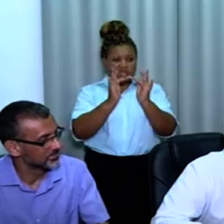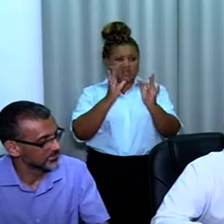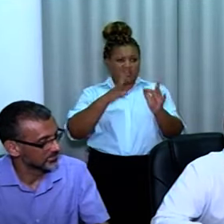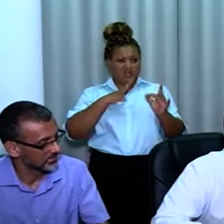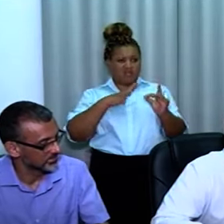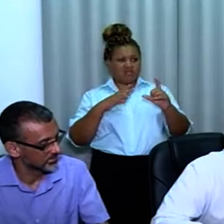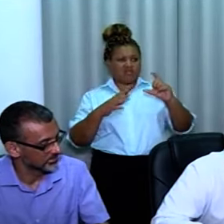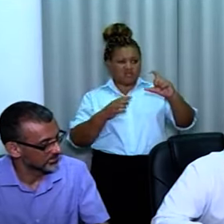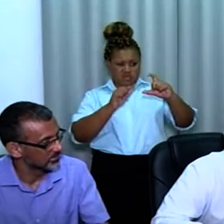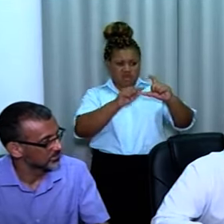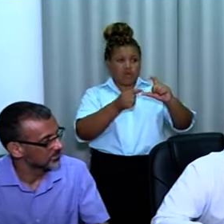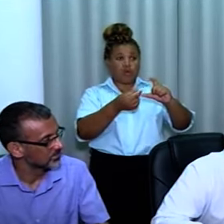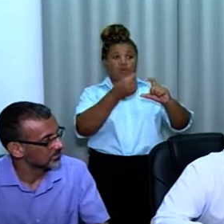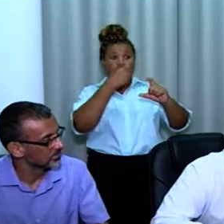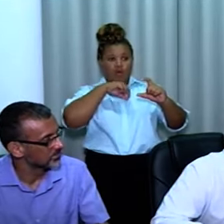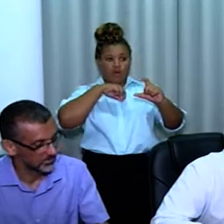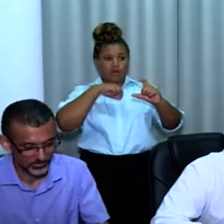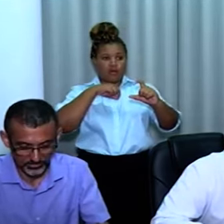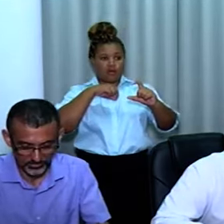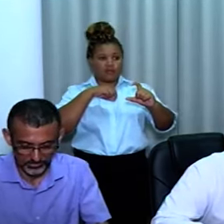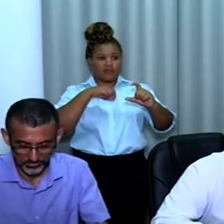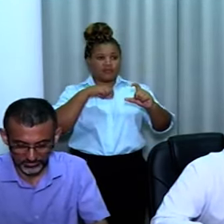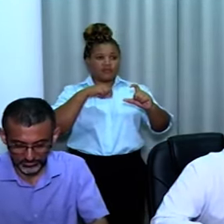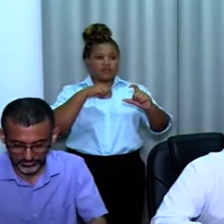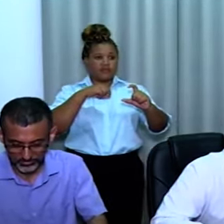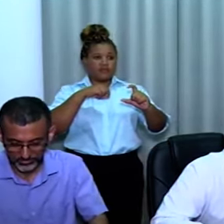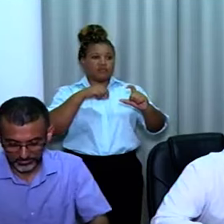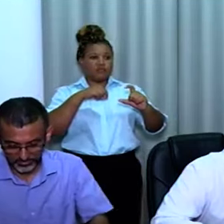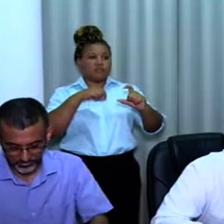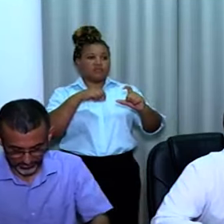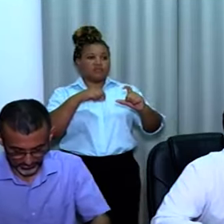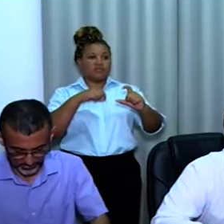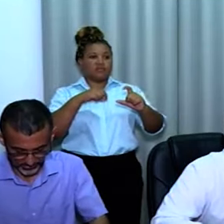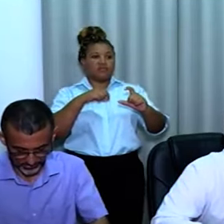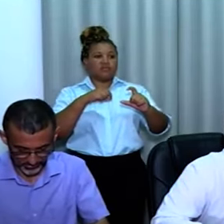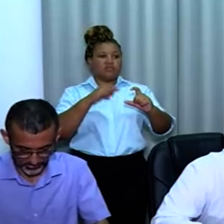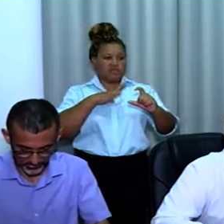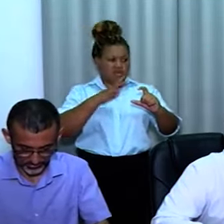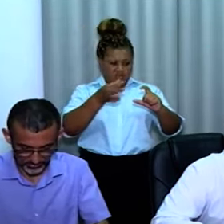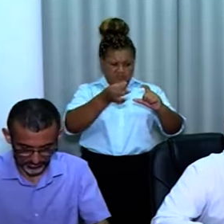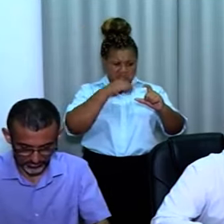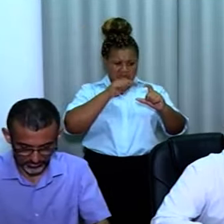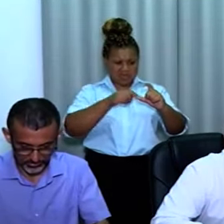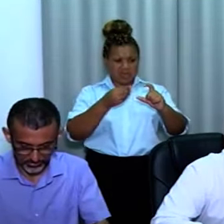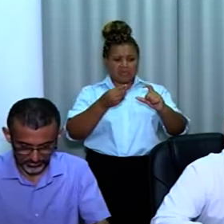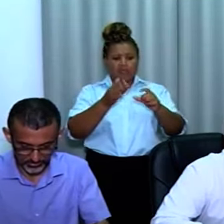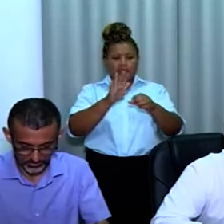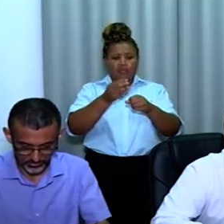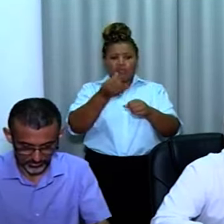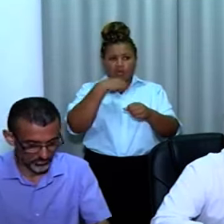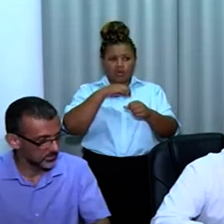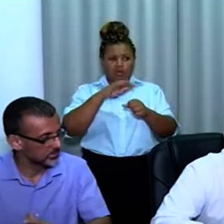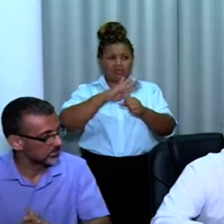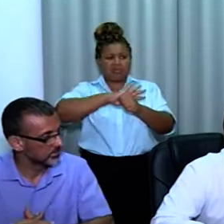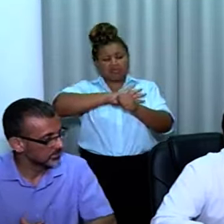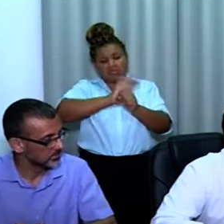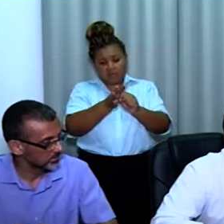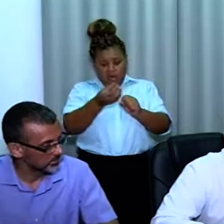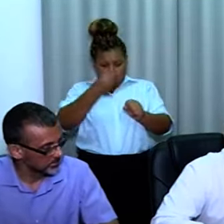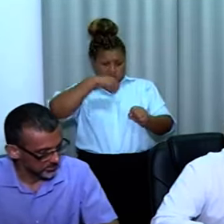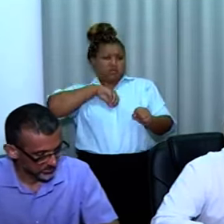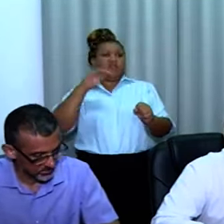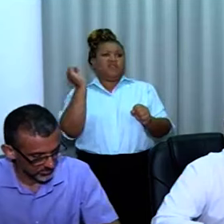L'État a notre bonne clé là. Ou besoin à vérifier son source et vérifier si vrai. À cause, il faut les comprendre, vous dites, il y en a des